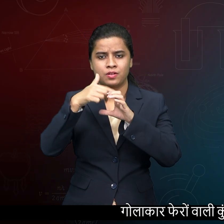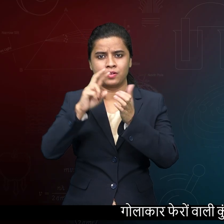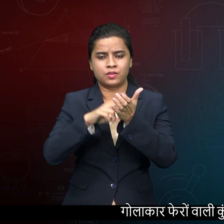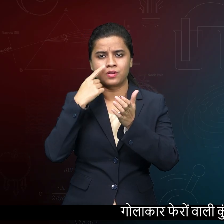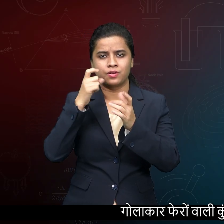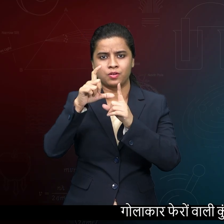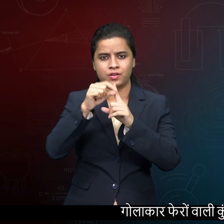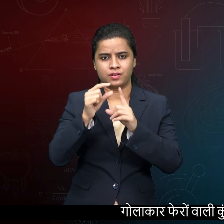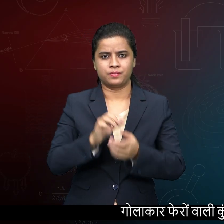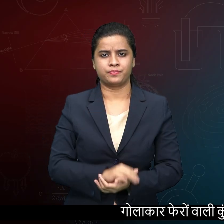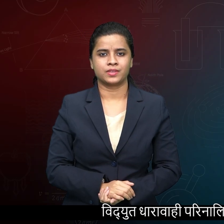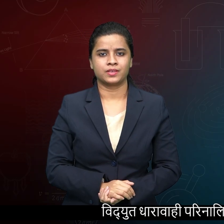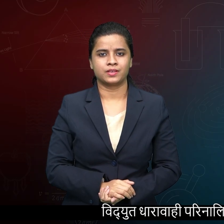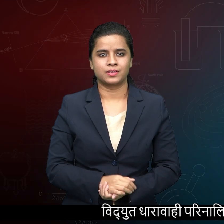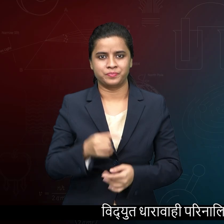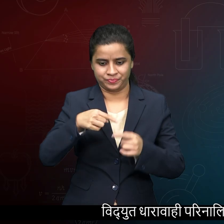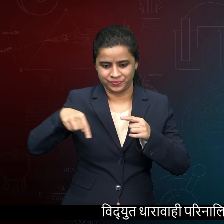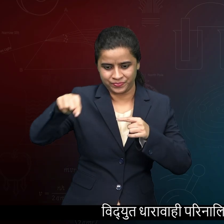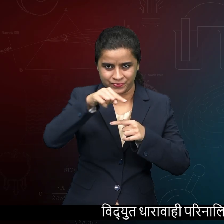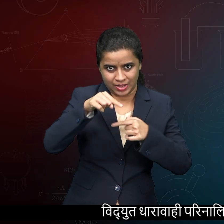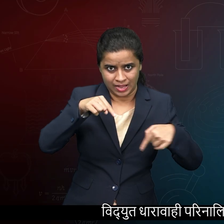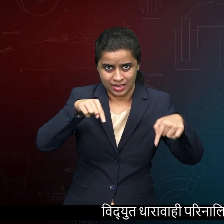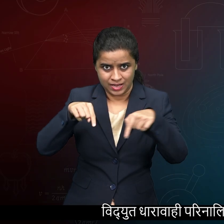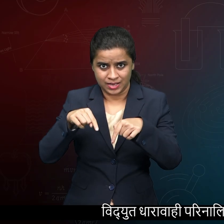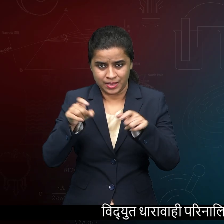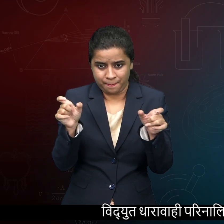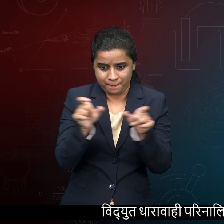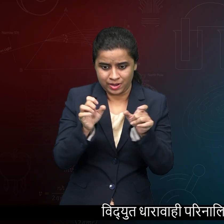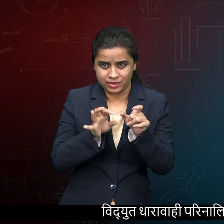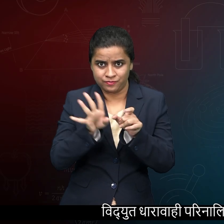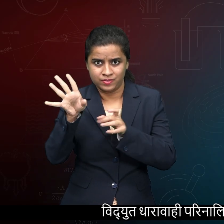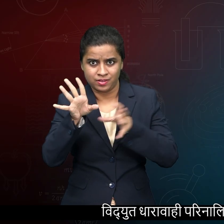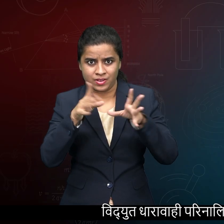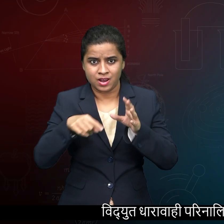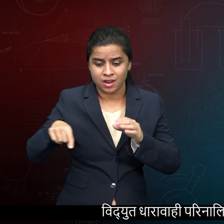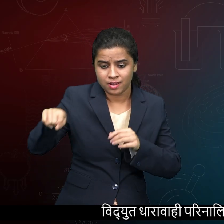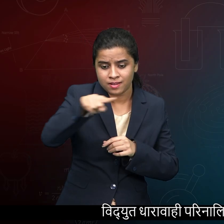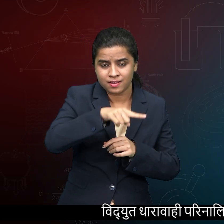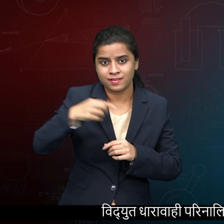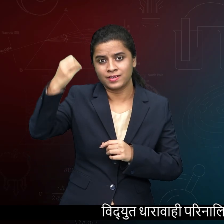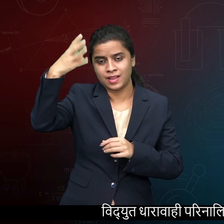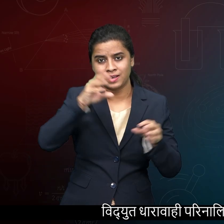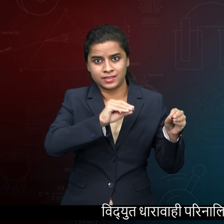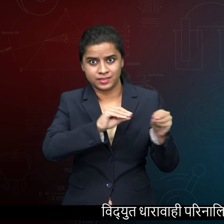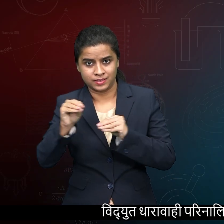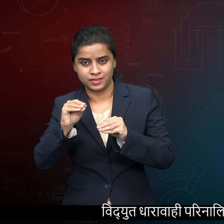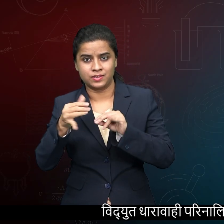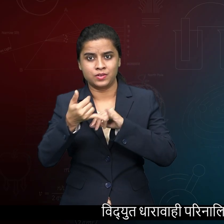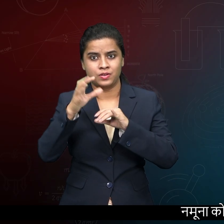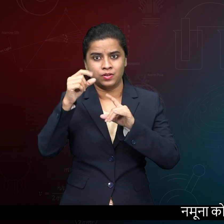है। विद्युत धारावाही परिनालिका के चारों ओर चुंबकीय क्षेत्र रेखाओं के